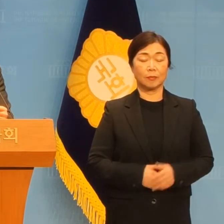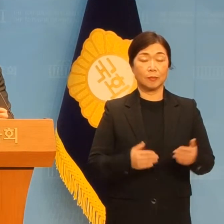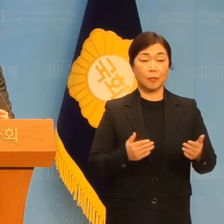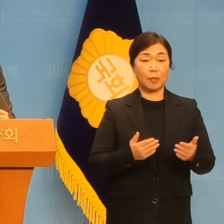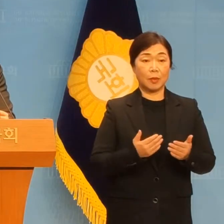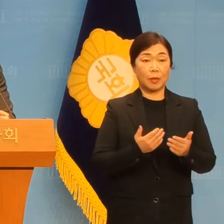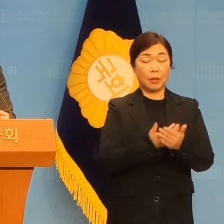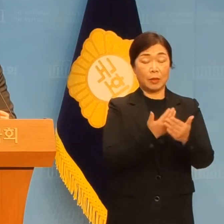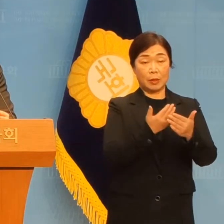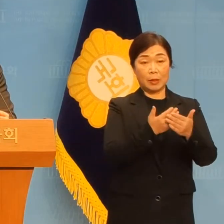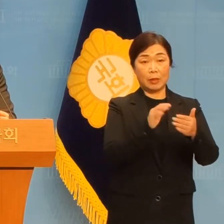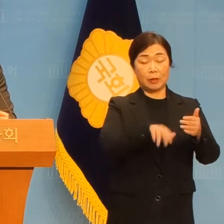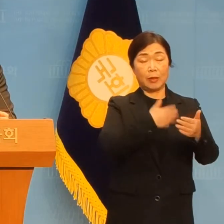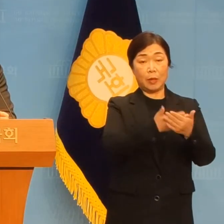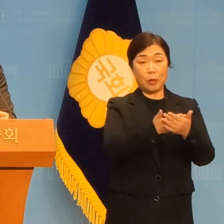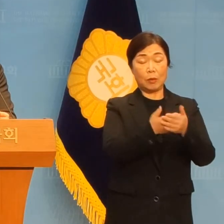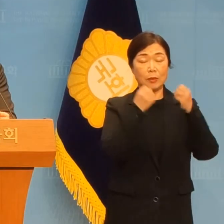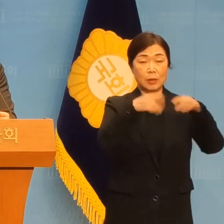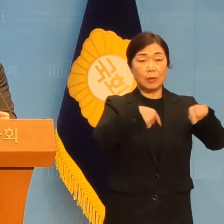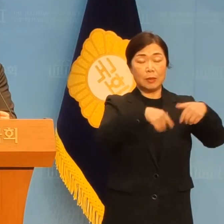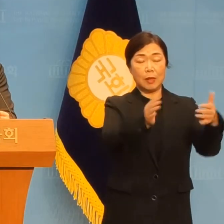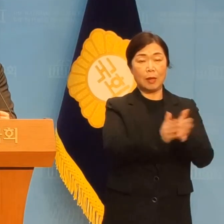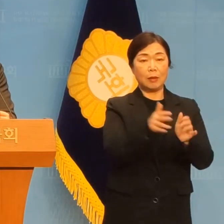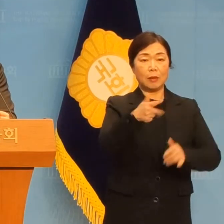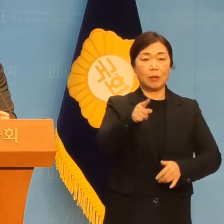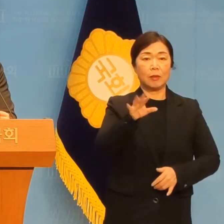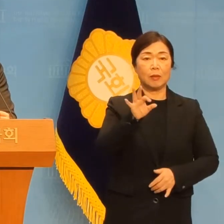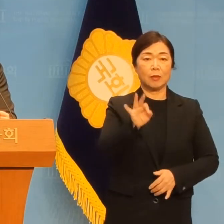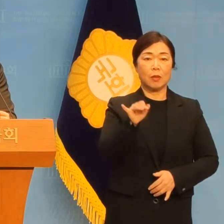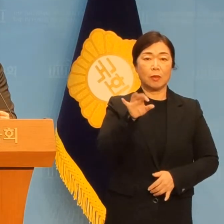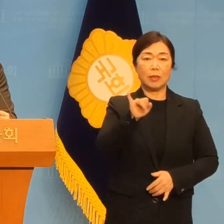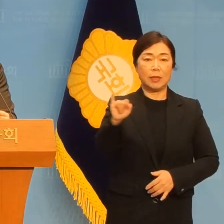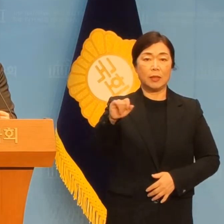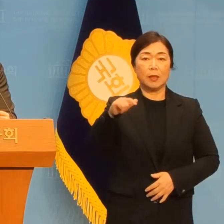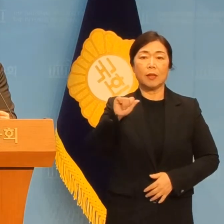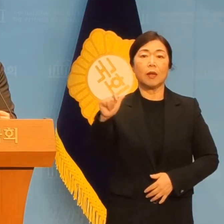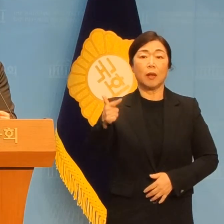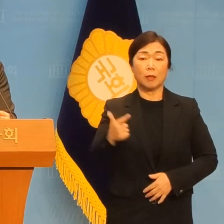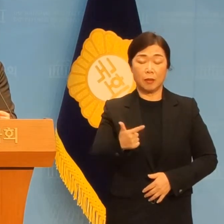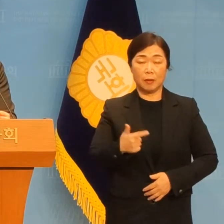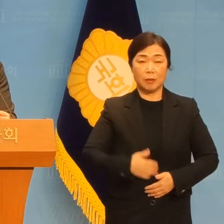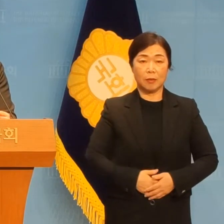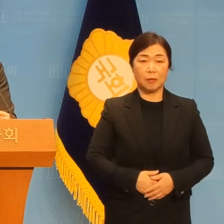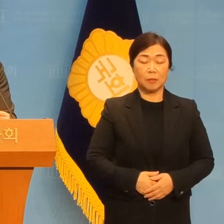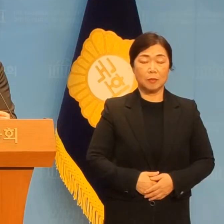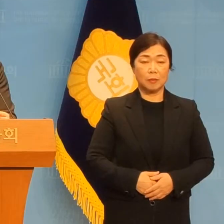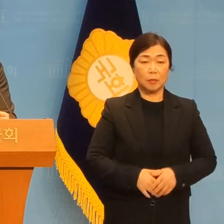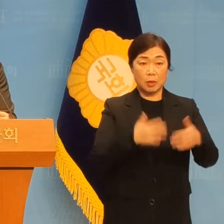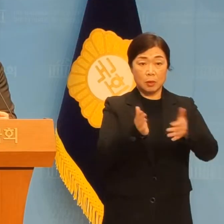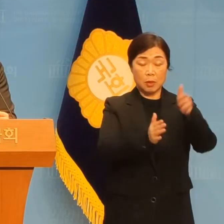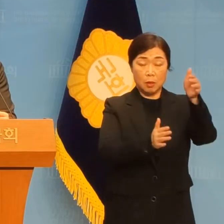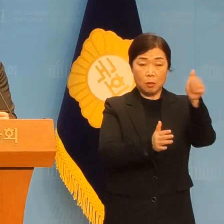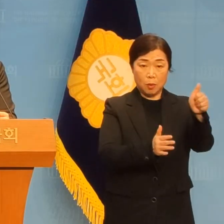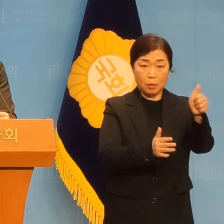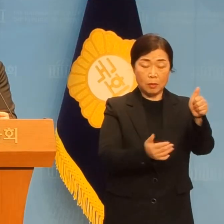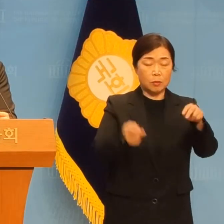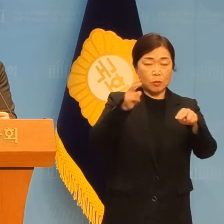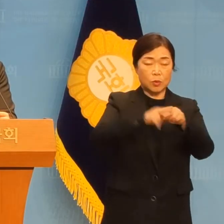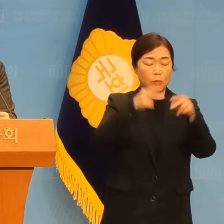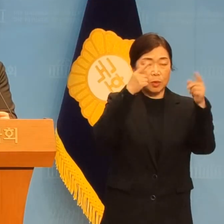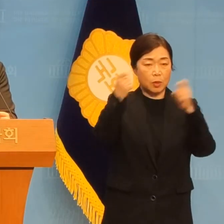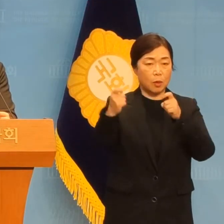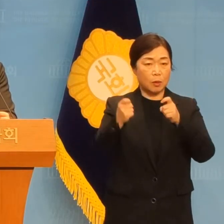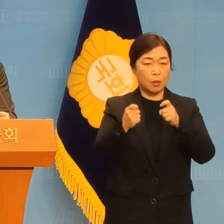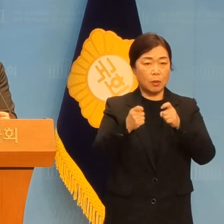개혁신당 대변인 정이한입니다. 장관 취임 기념 민노총 월세 탈출 프로젝트.